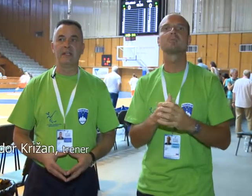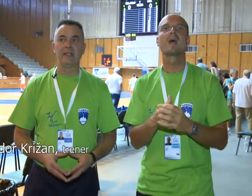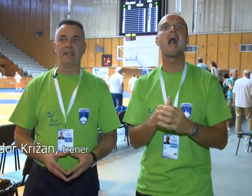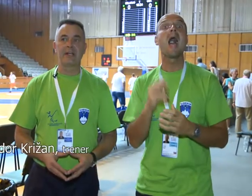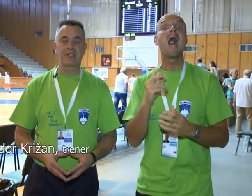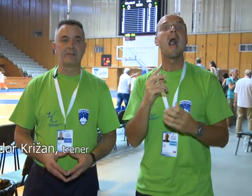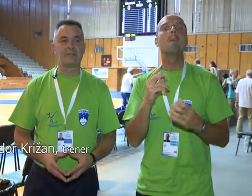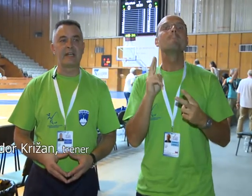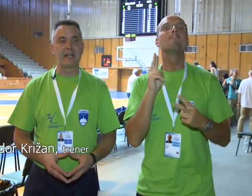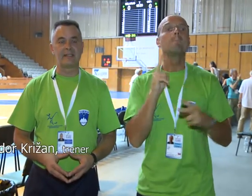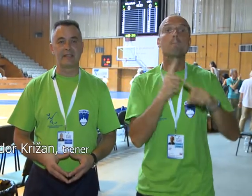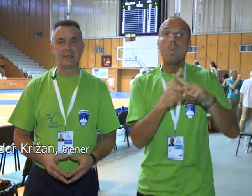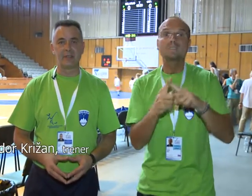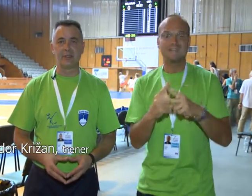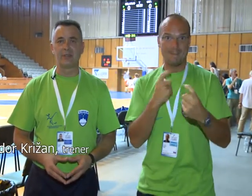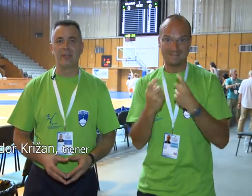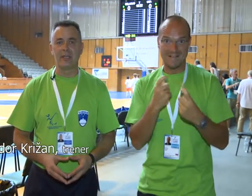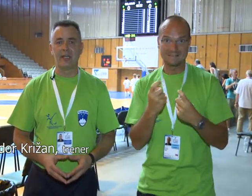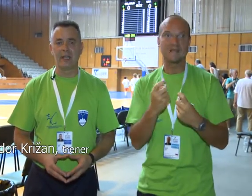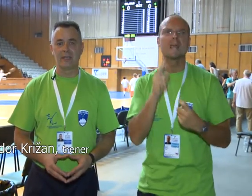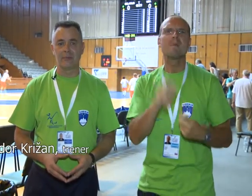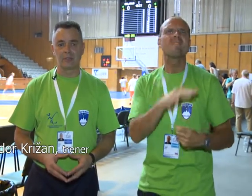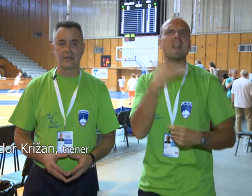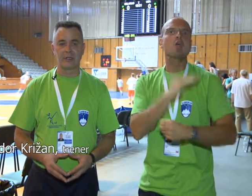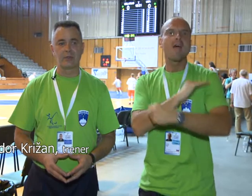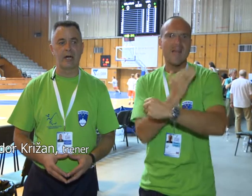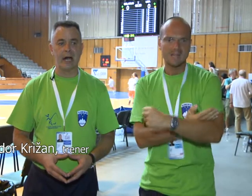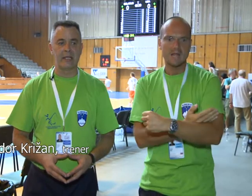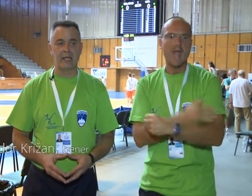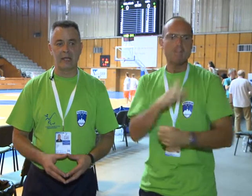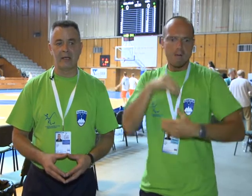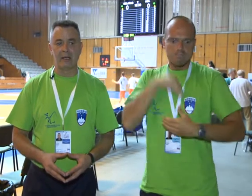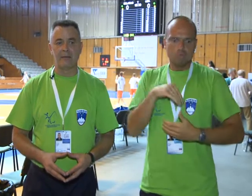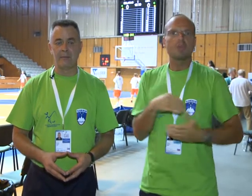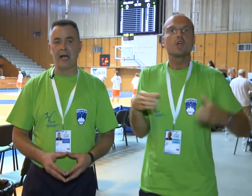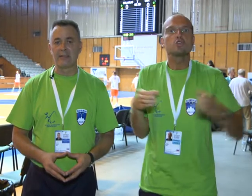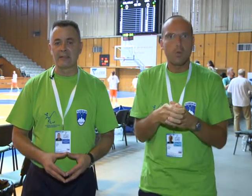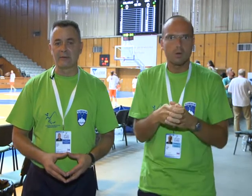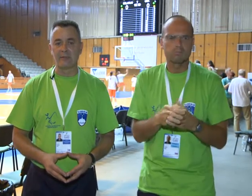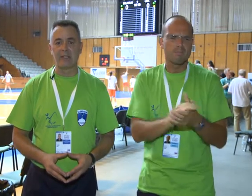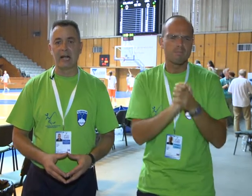Prednosti naše reprezentance, da ima toliko energije in moštvenega duha, je v prijateljstvu med